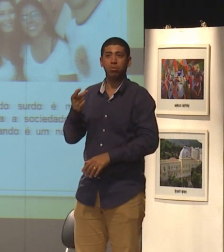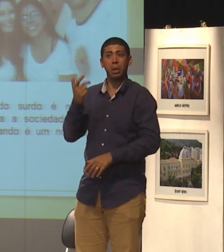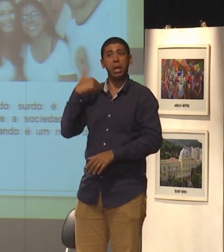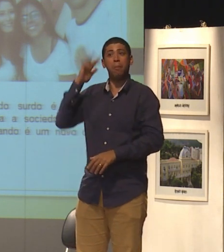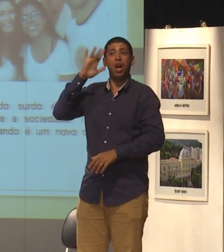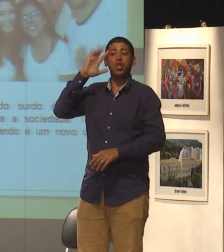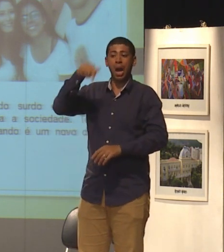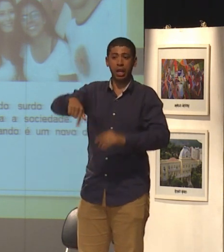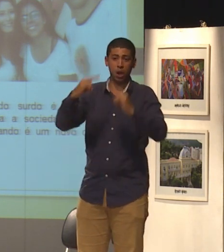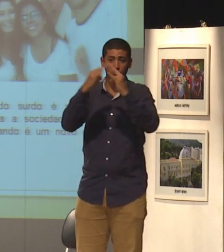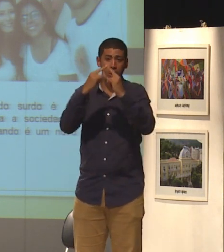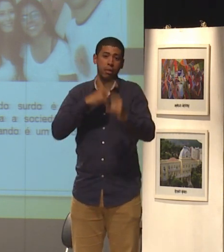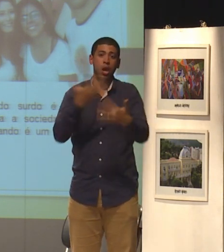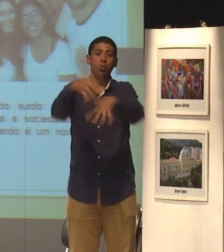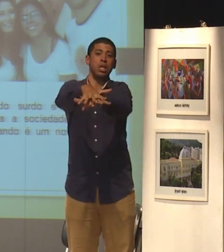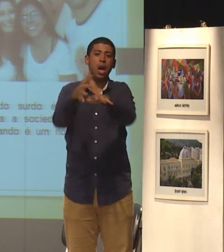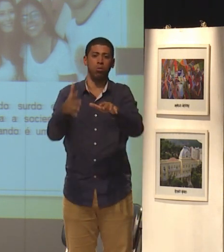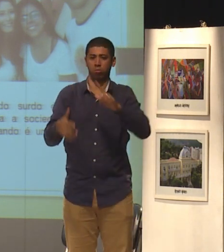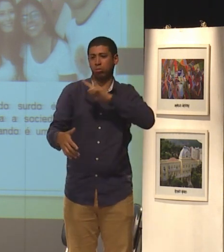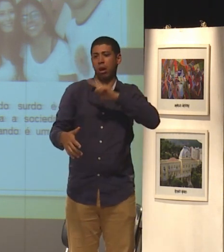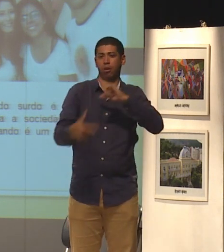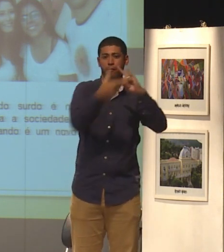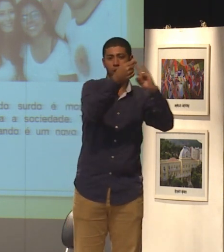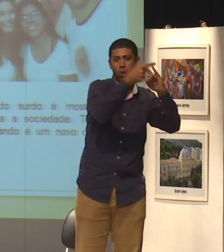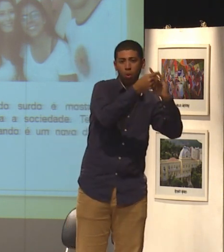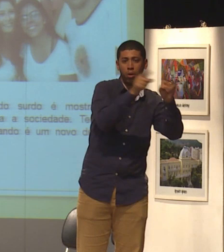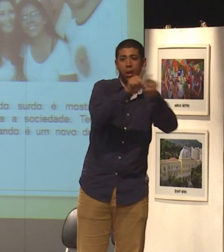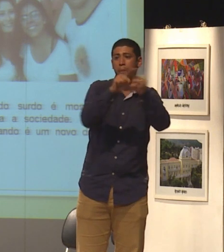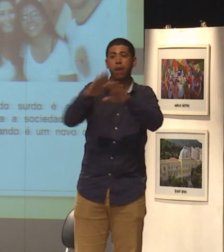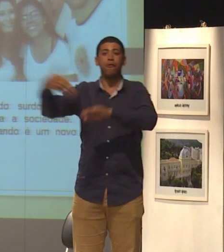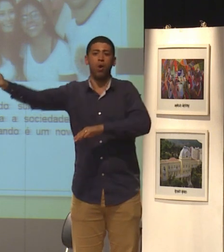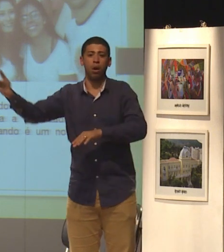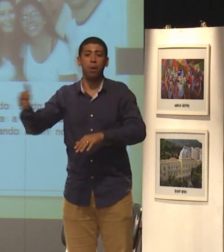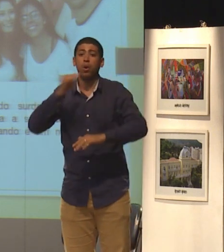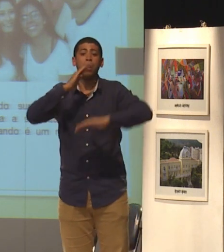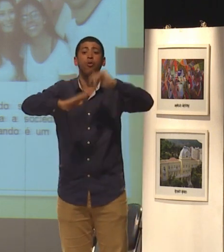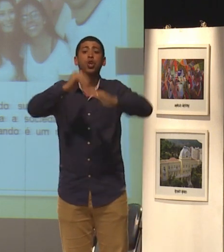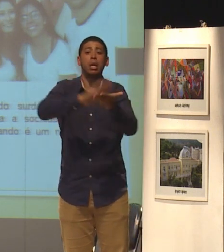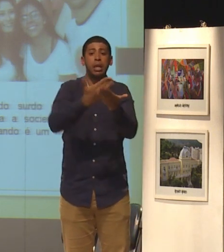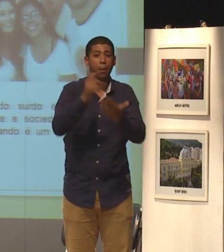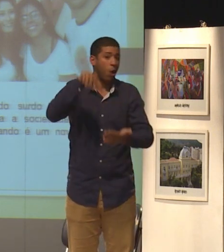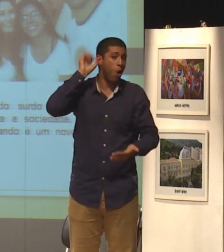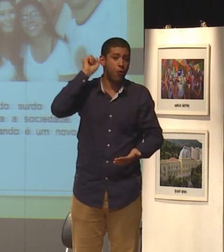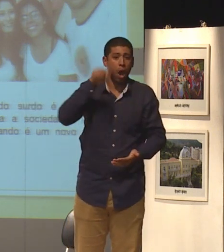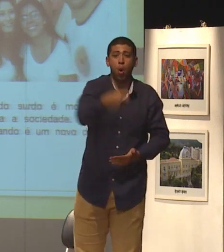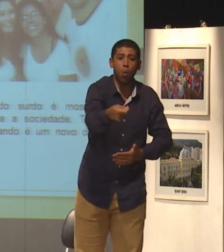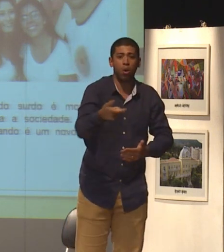falar que imagina que o INES tenha uma inclusão, que tem o DESU, né, que também tem